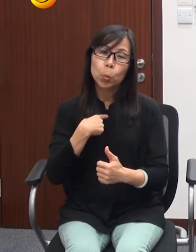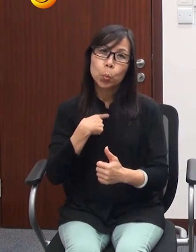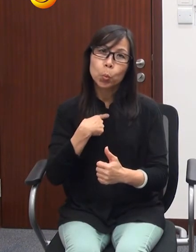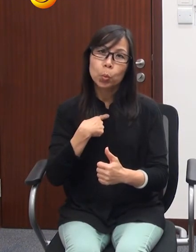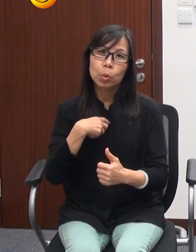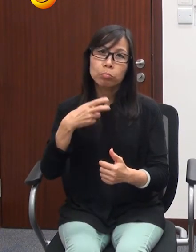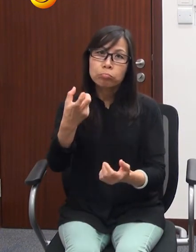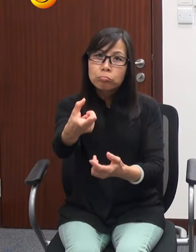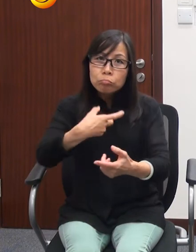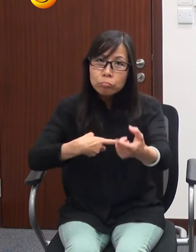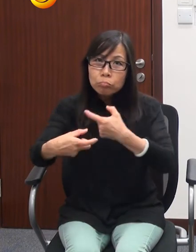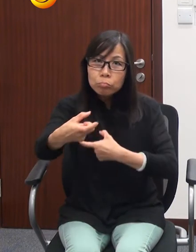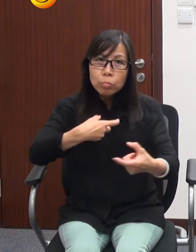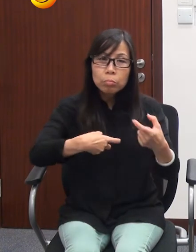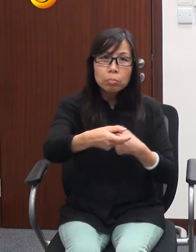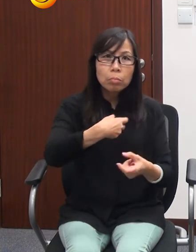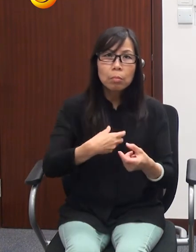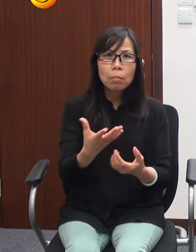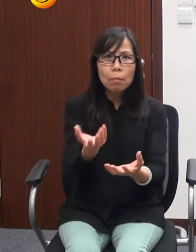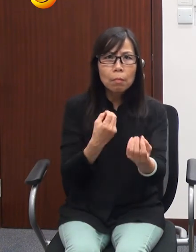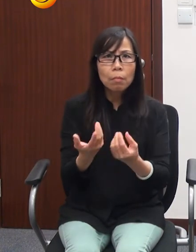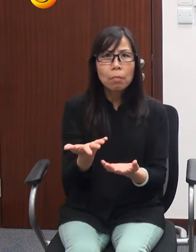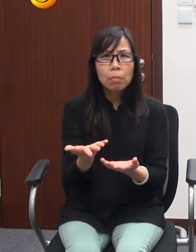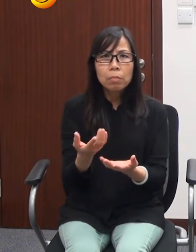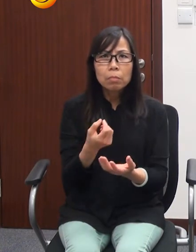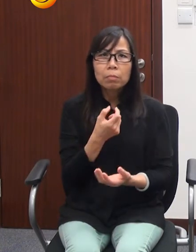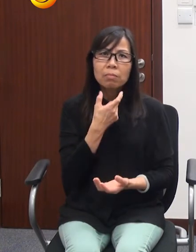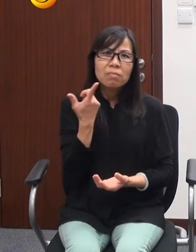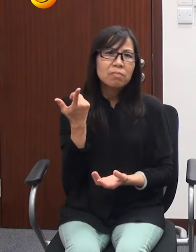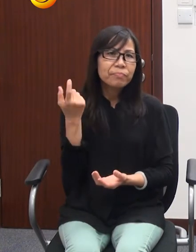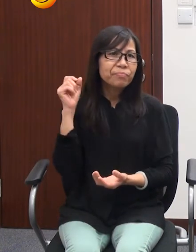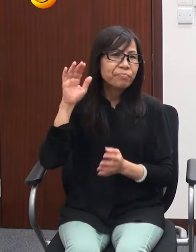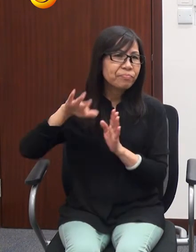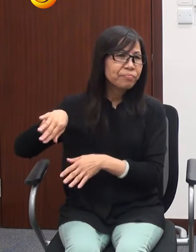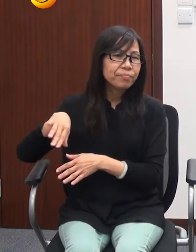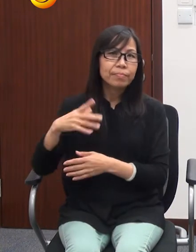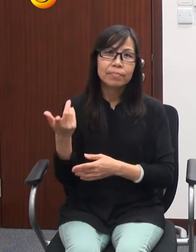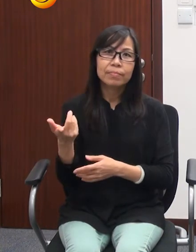錢，愛港力話我收錢，我就覺得好笑咯，係咪啊？